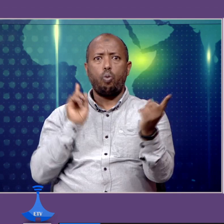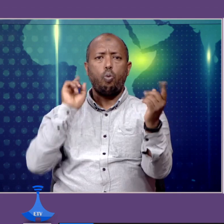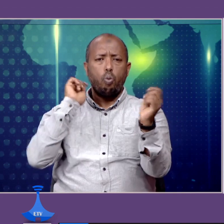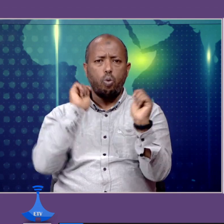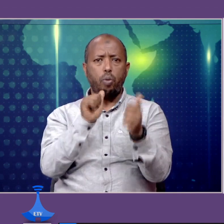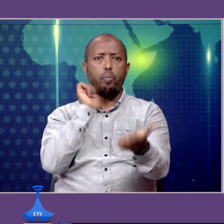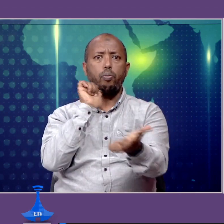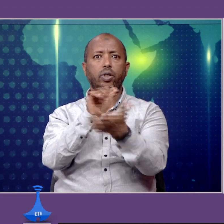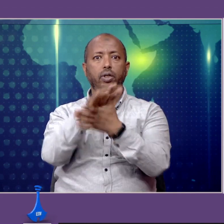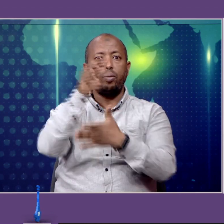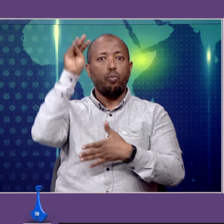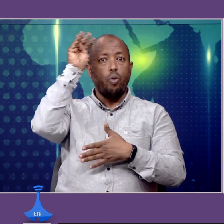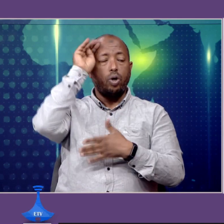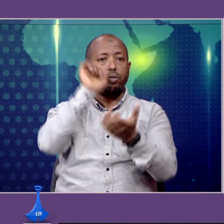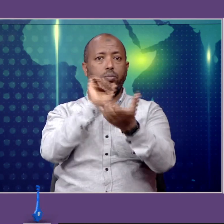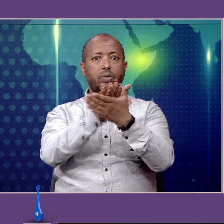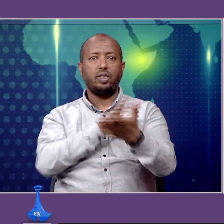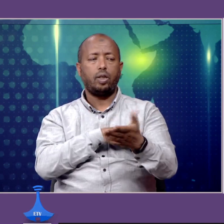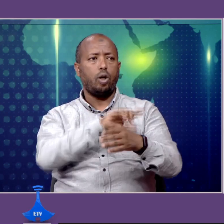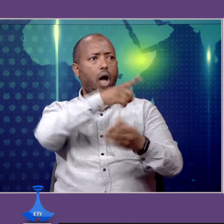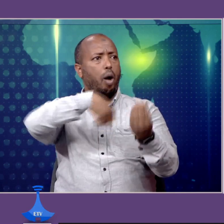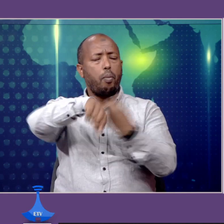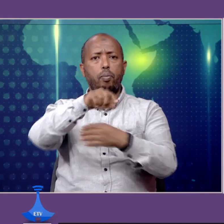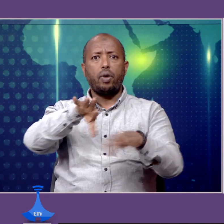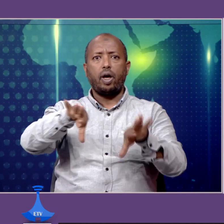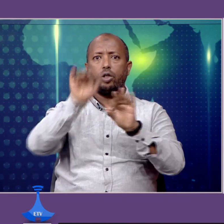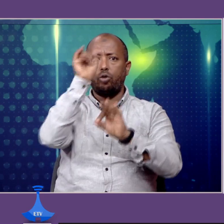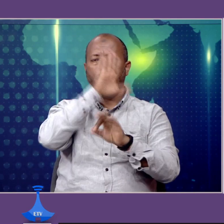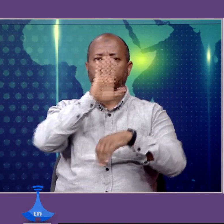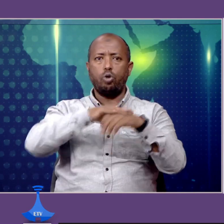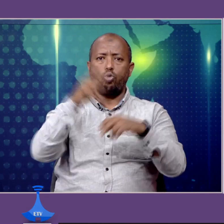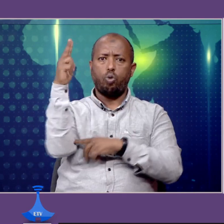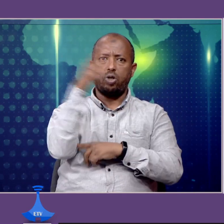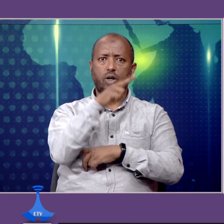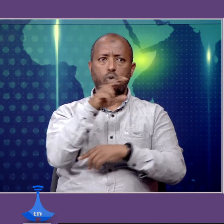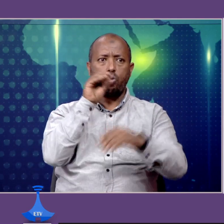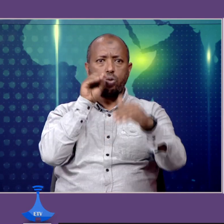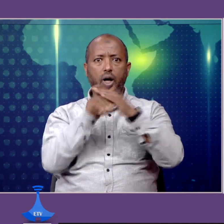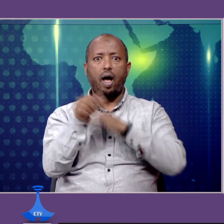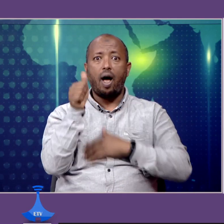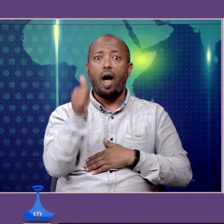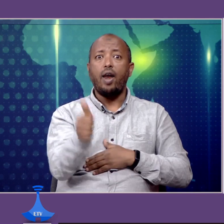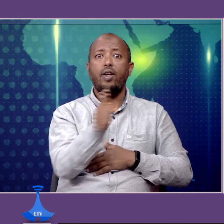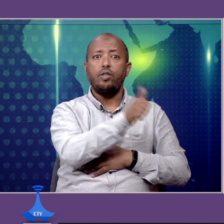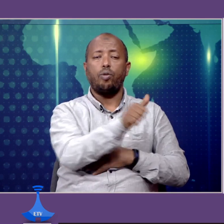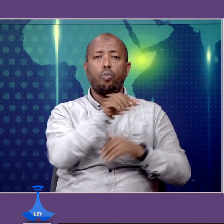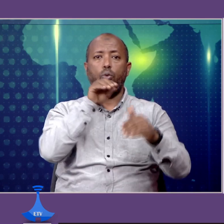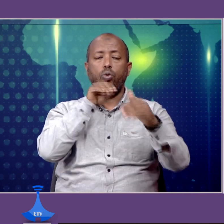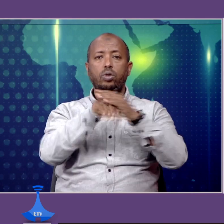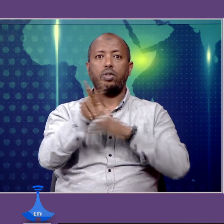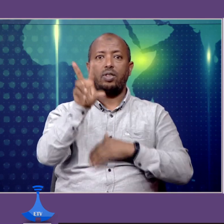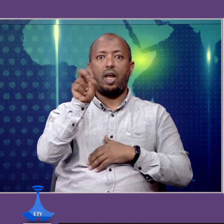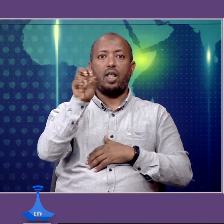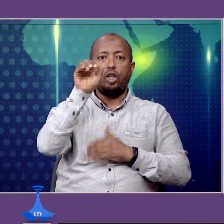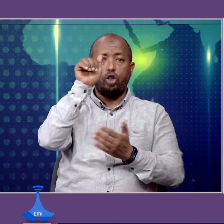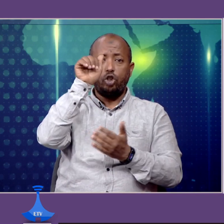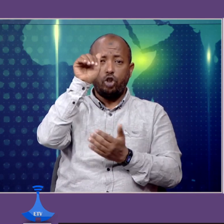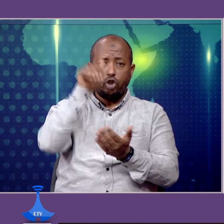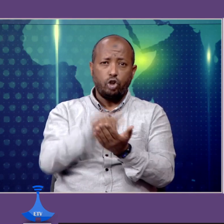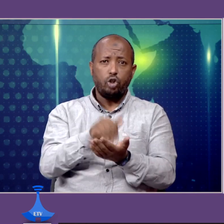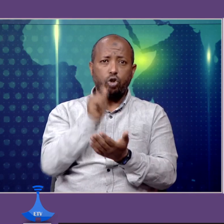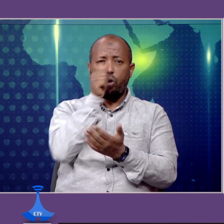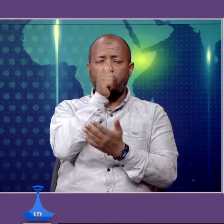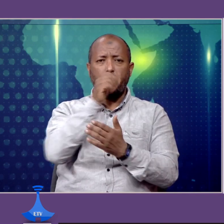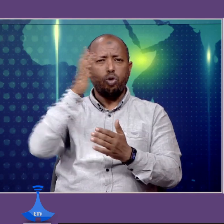በማቅናትም በዚያ የሚገኙትን ጨምሮ በሶስት ቀናት ውስጥ ብቻ በአዲስ አበባ 30 ሺህ ኢትዮጵያውያን